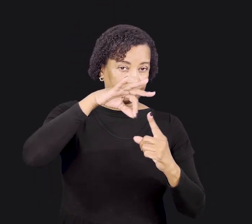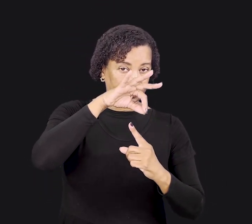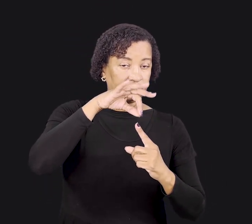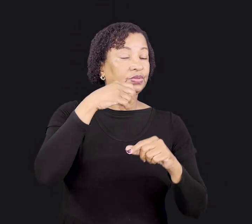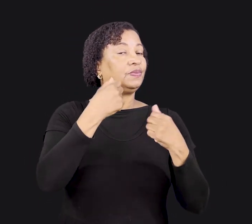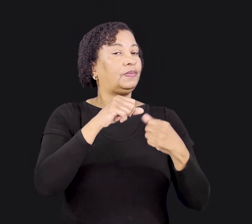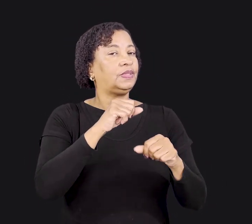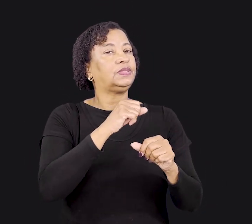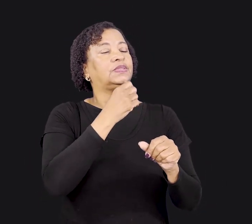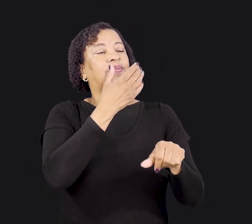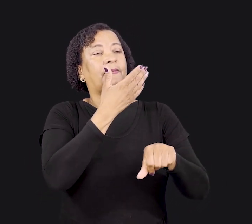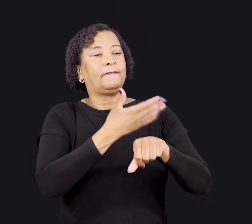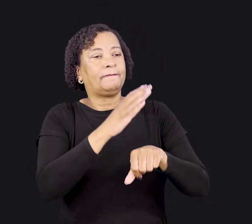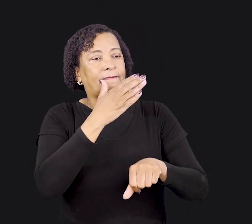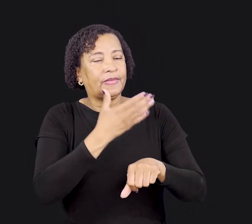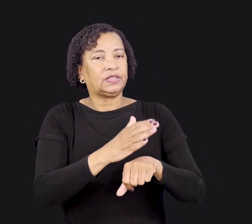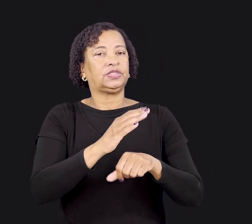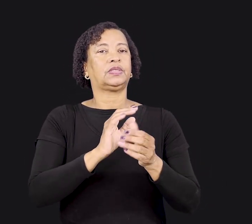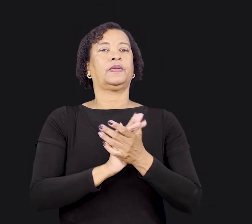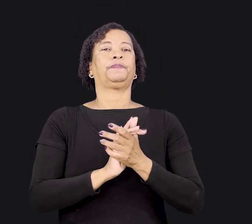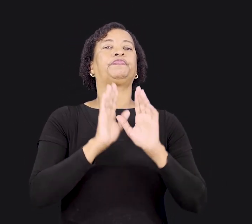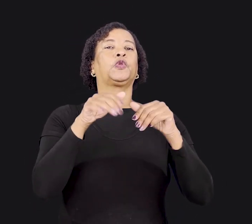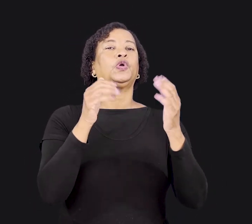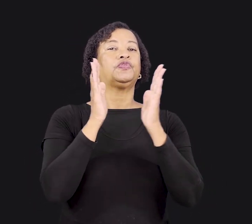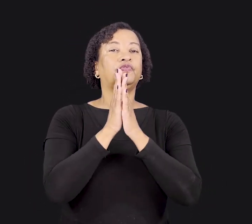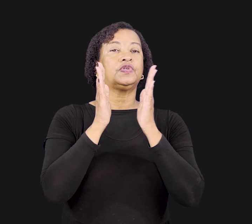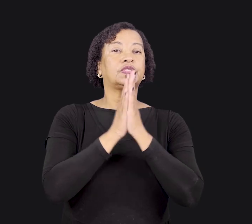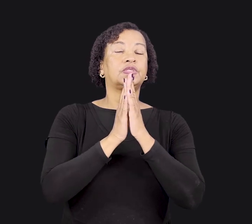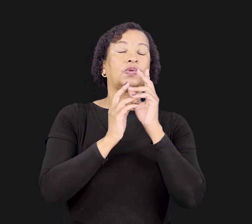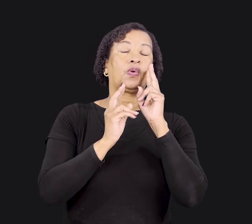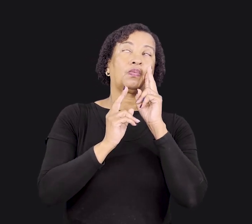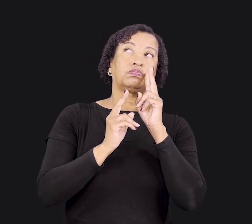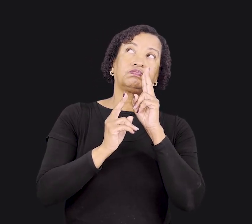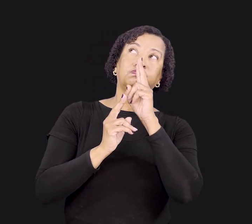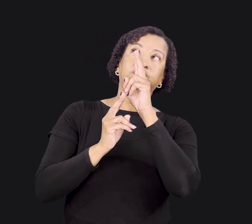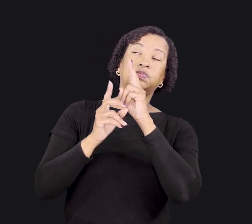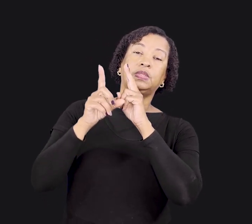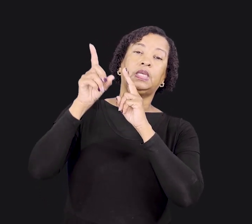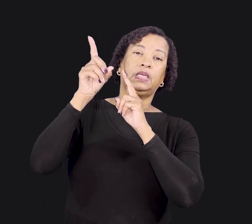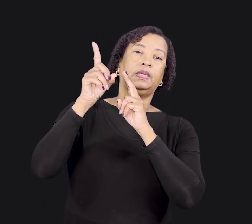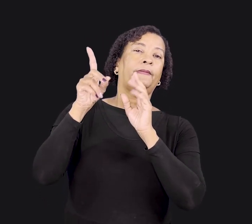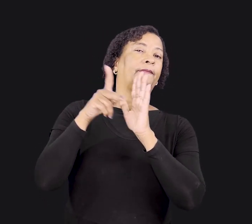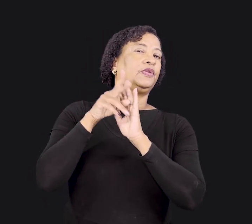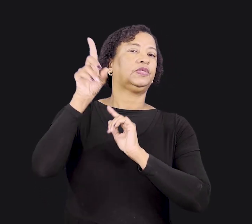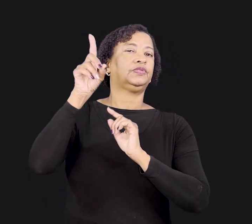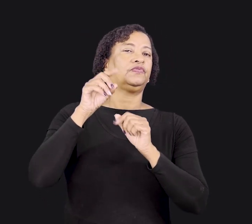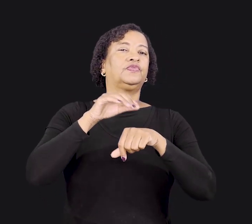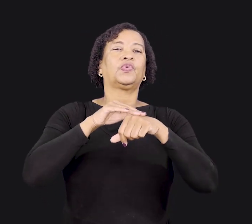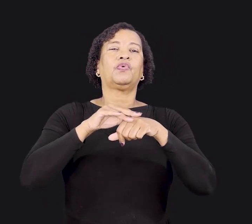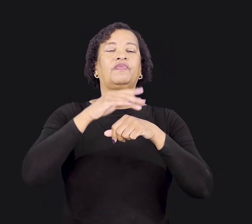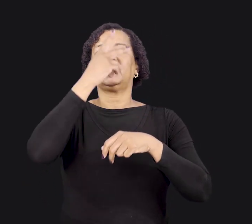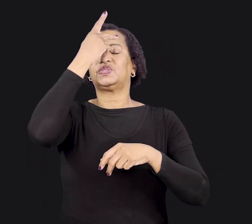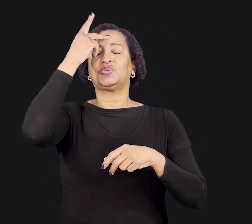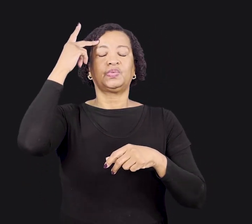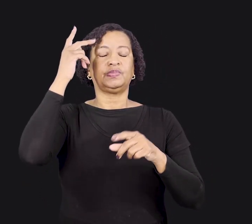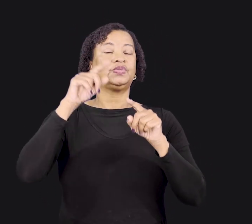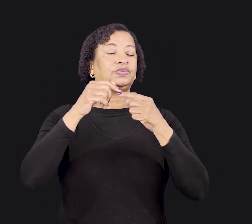não horizontalmente. Eu explico. Quando você ora para Deus. Você não conversa com pessoas, mas com